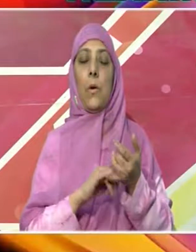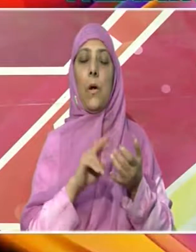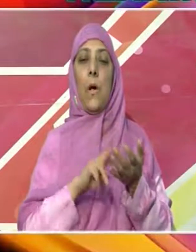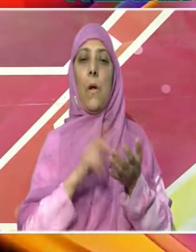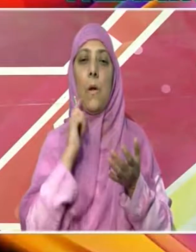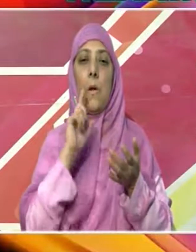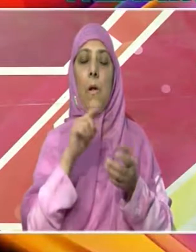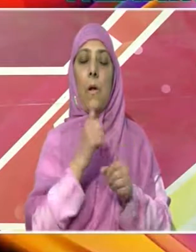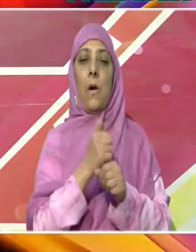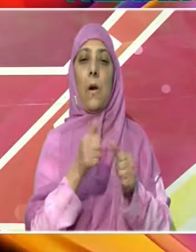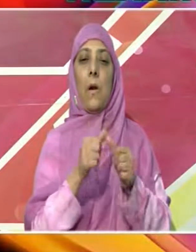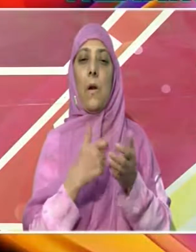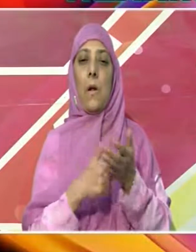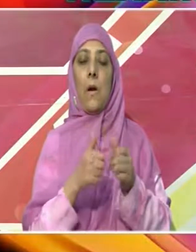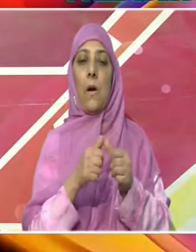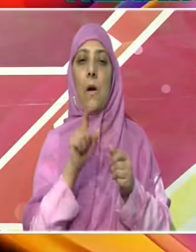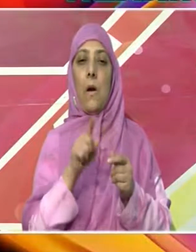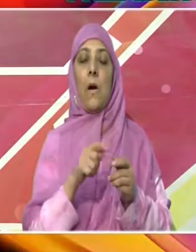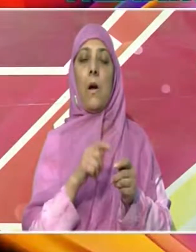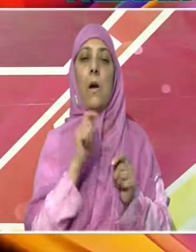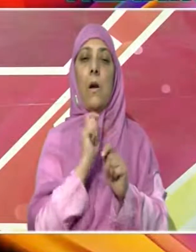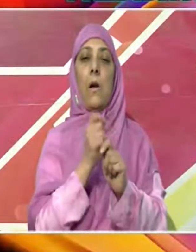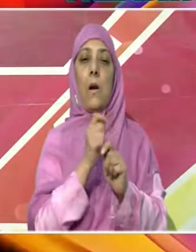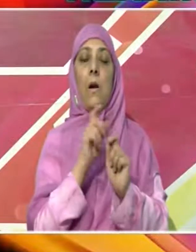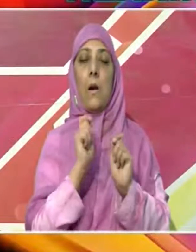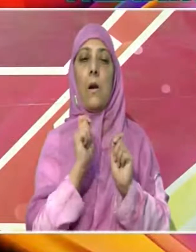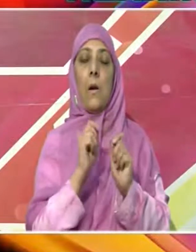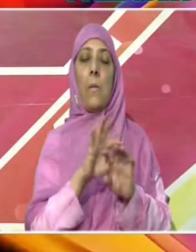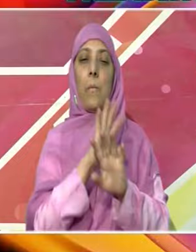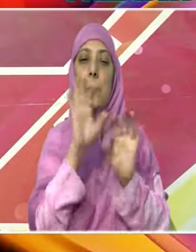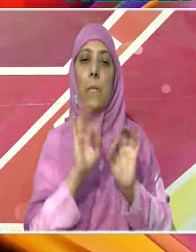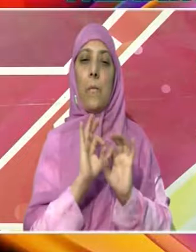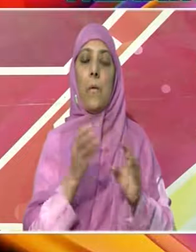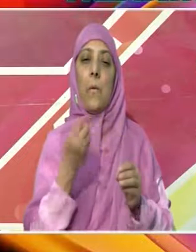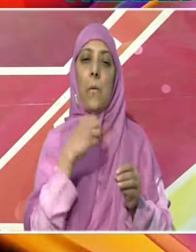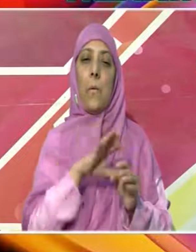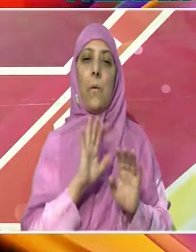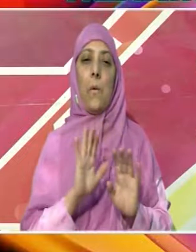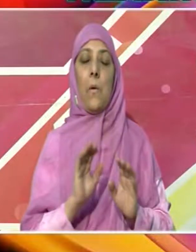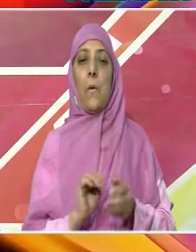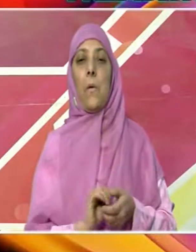तू मुकम्मल किया